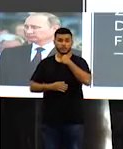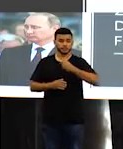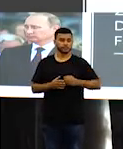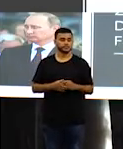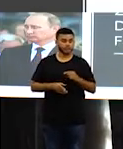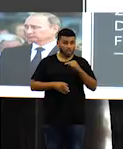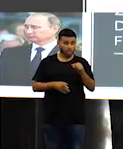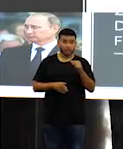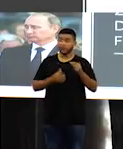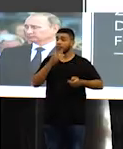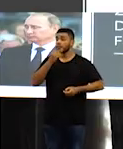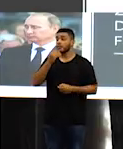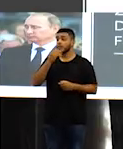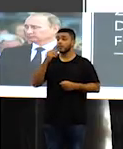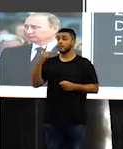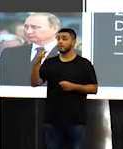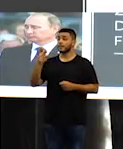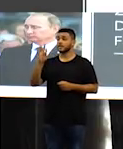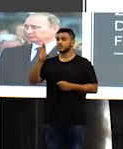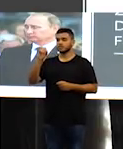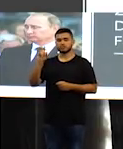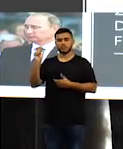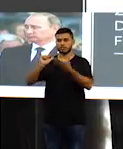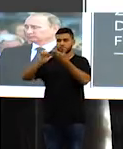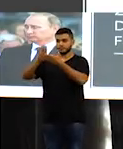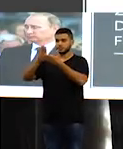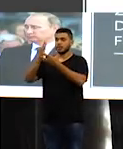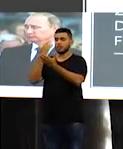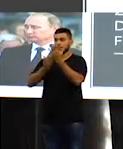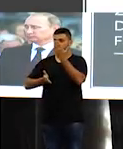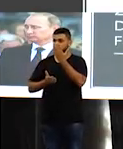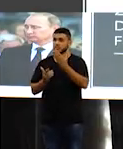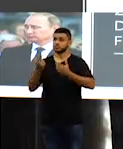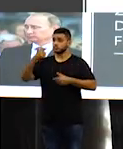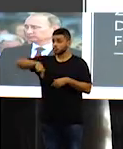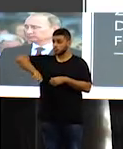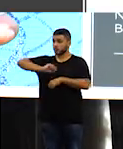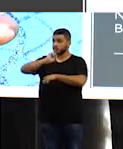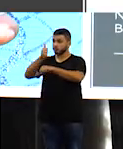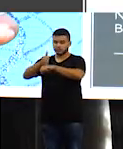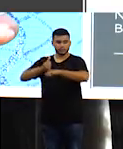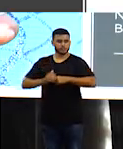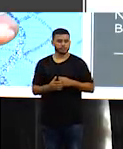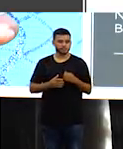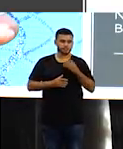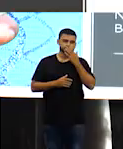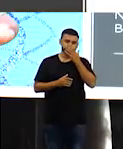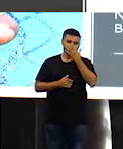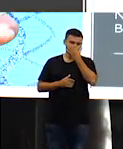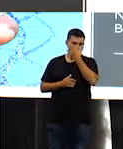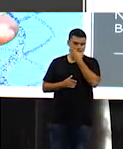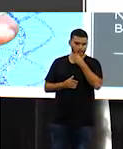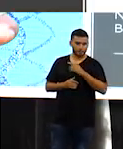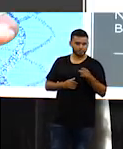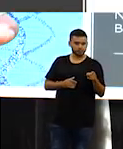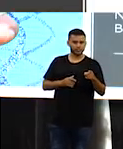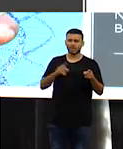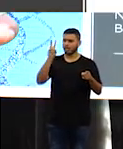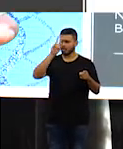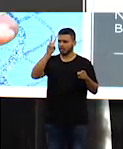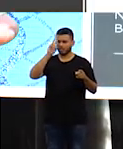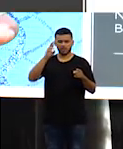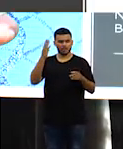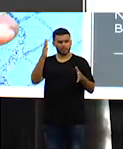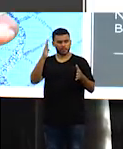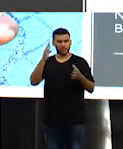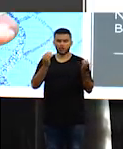Petros Poroshenko já não é mais presidente, ele perdeu a reeleição. Adianta mais um. Aquela questão que na biologia